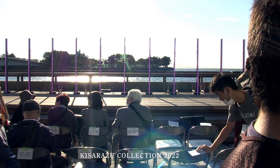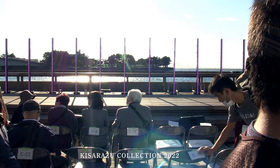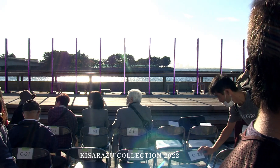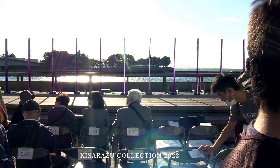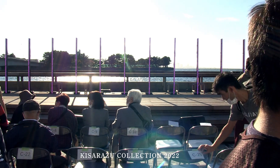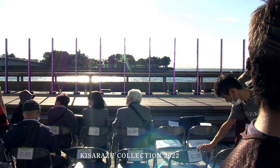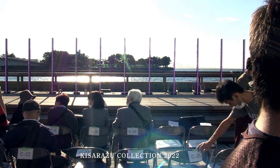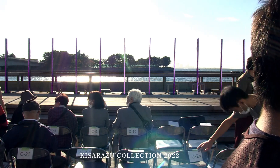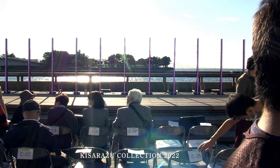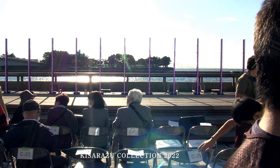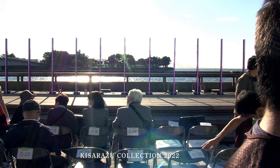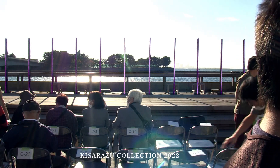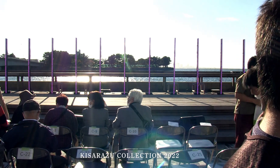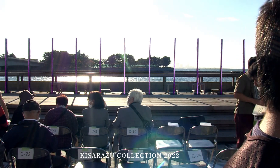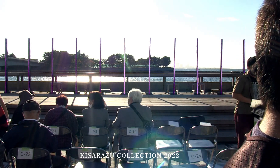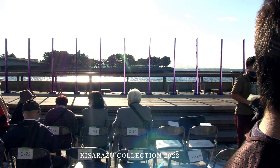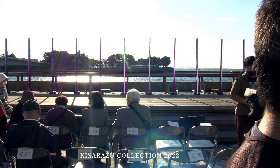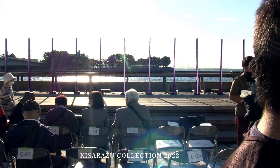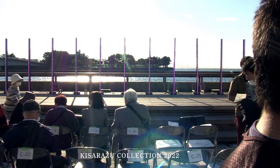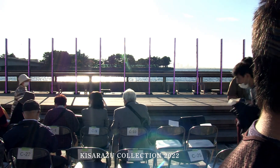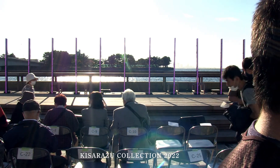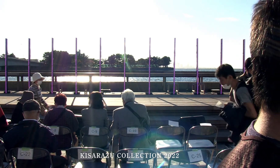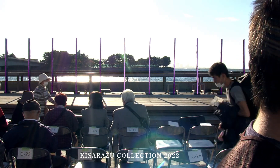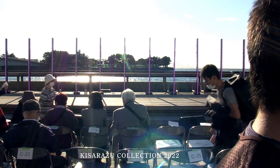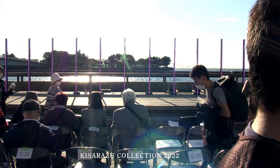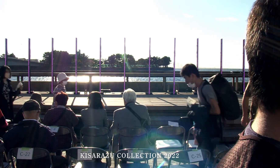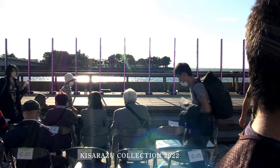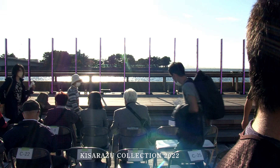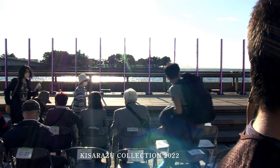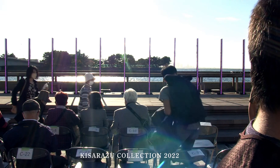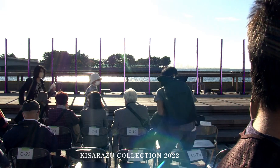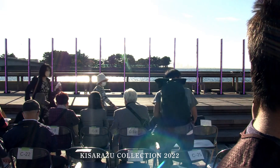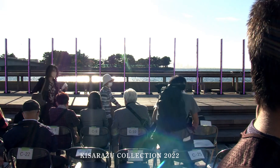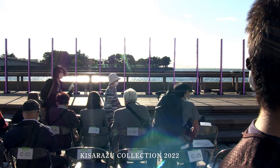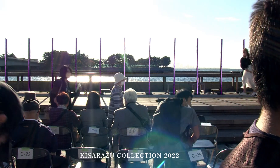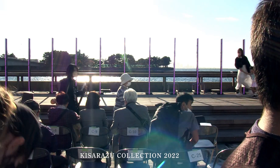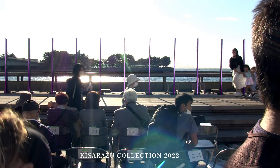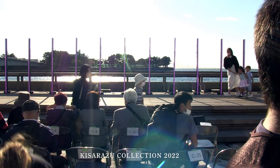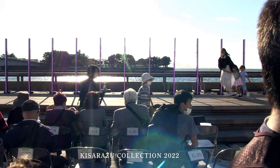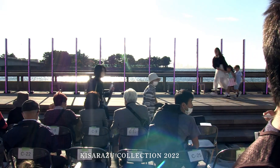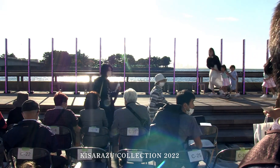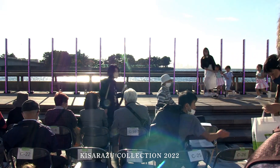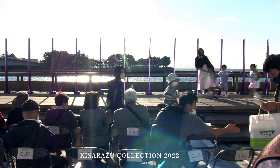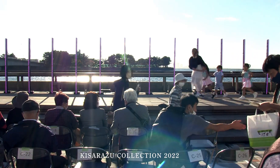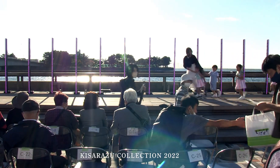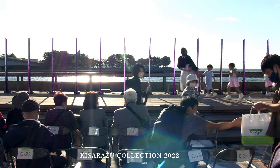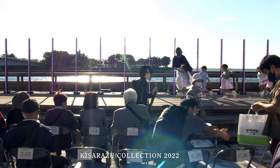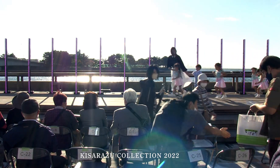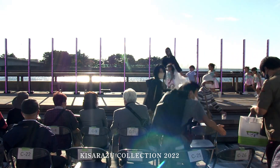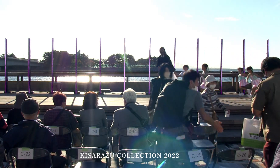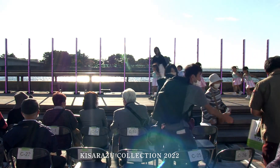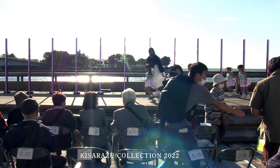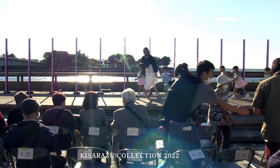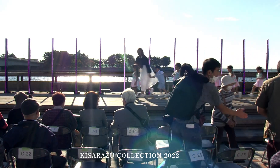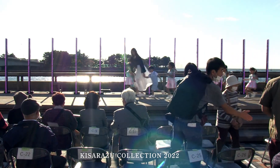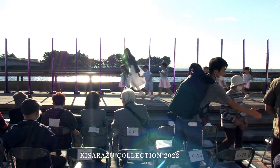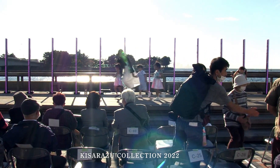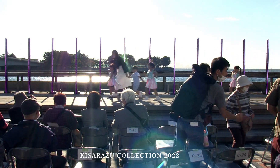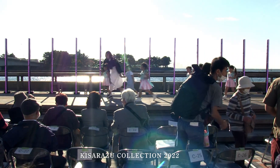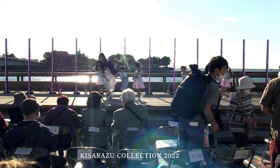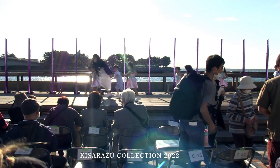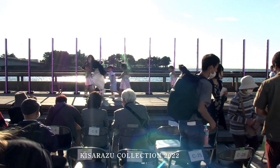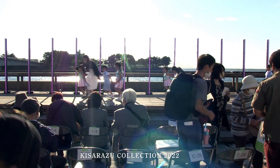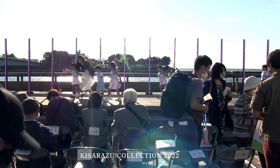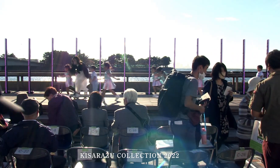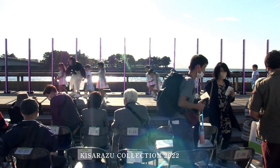ただいまから本日のサラスコレクション2022を盛り上げてくださるオープ